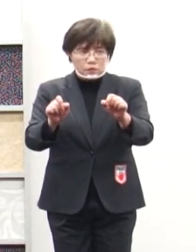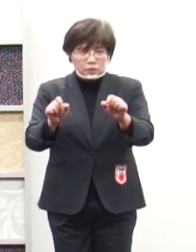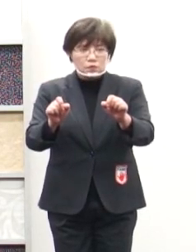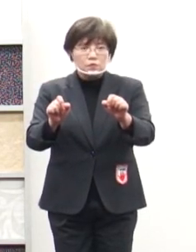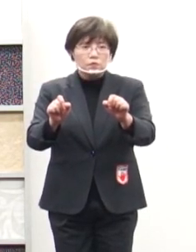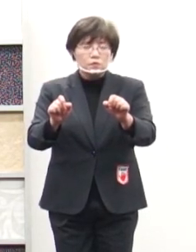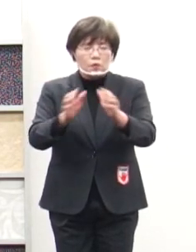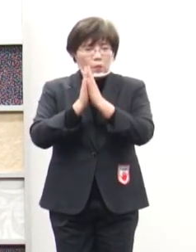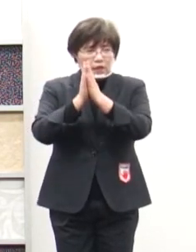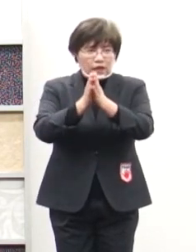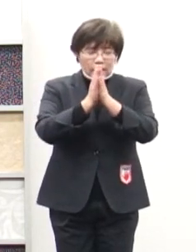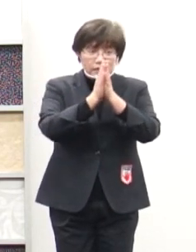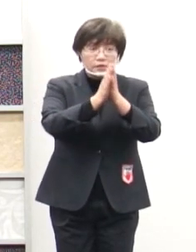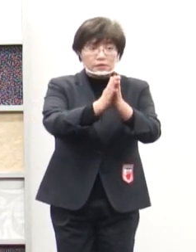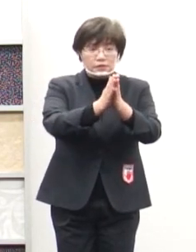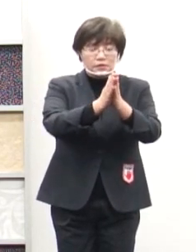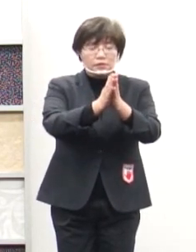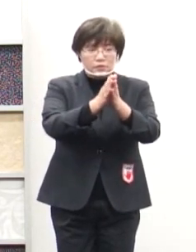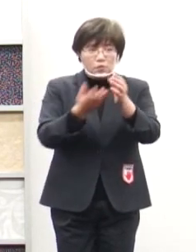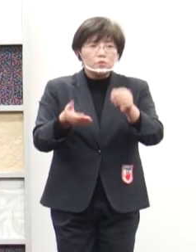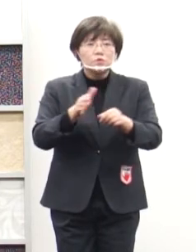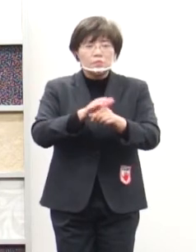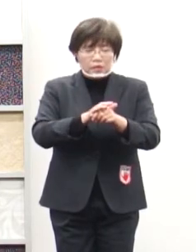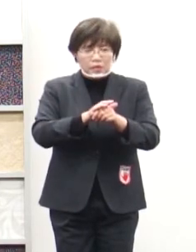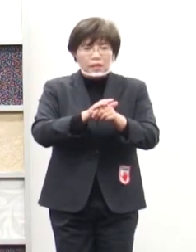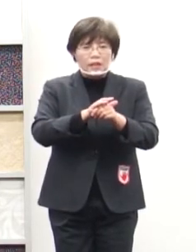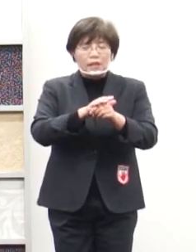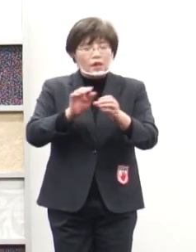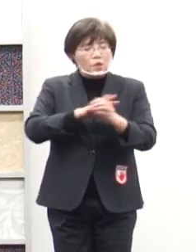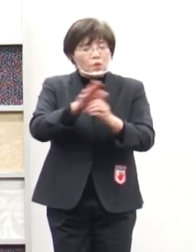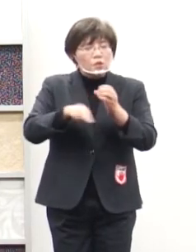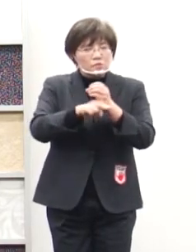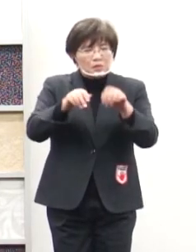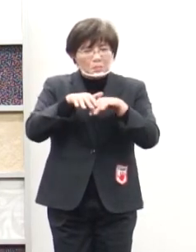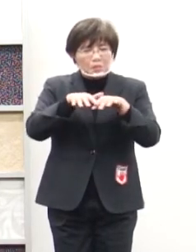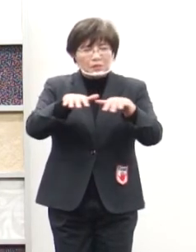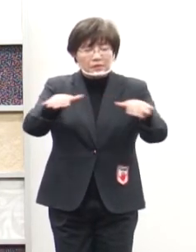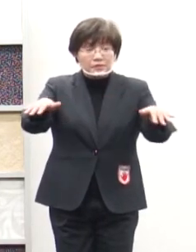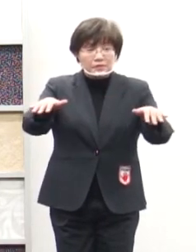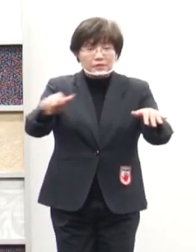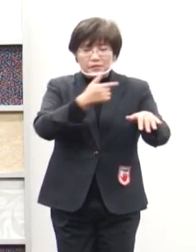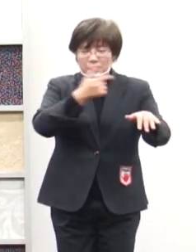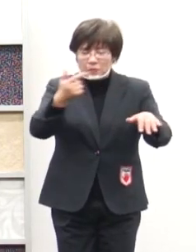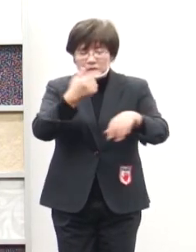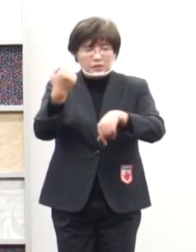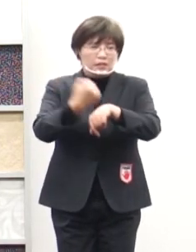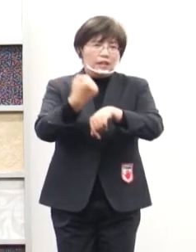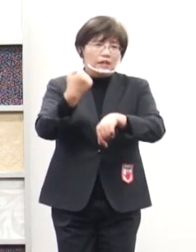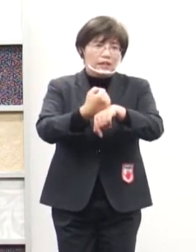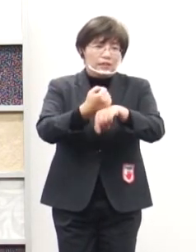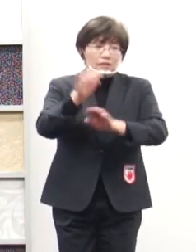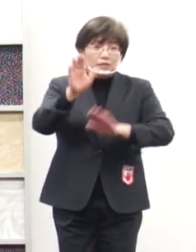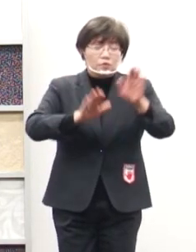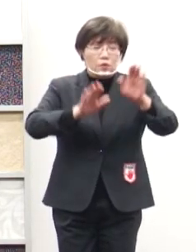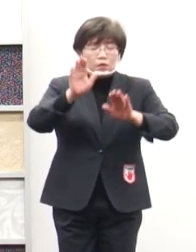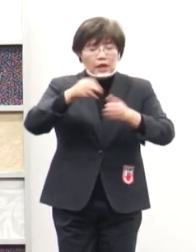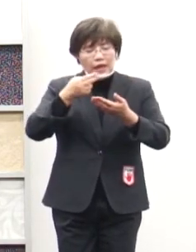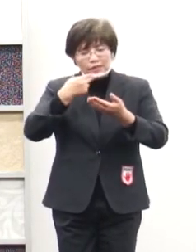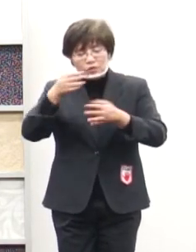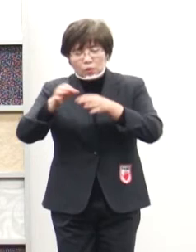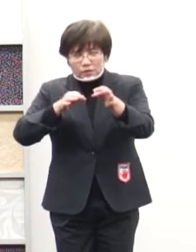も含めてですね、もともとコロナで、まあ、そもそもその大変な状況、になっているのはその飲食